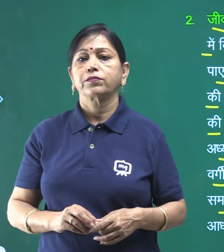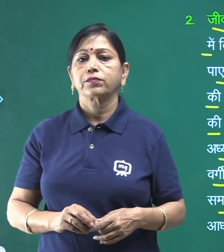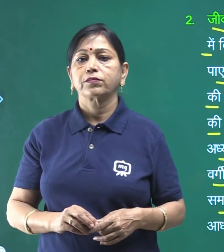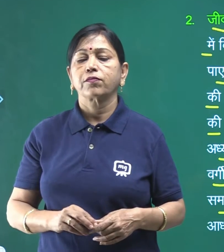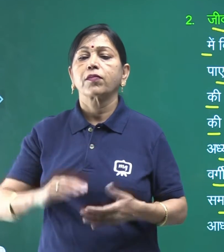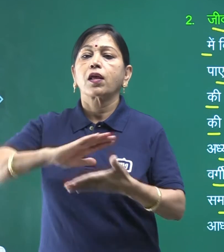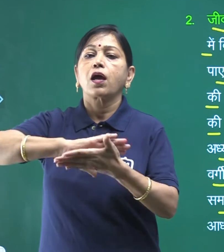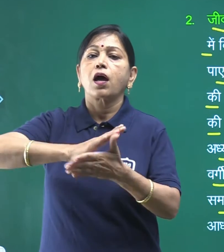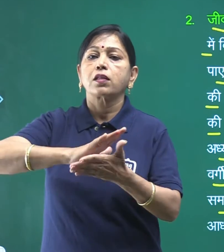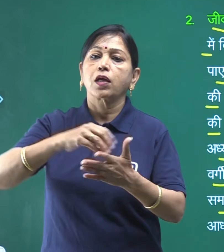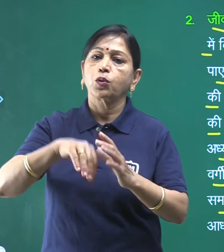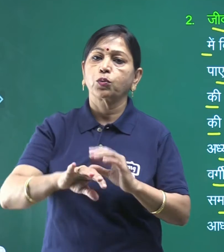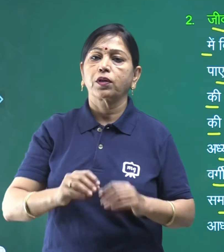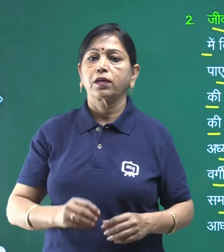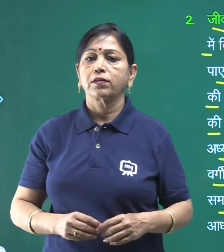आधारित होता है।